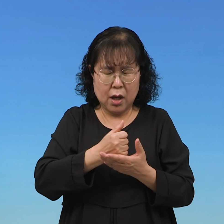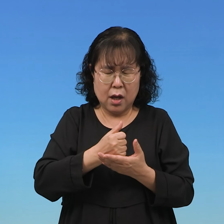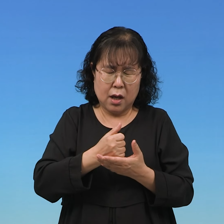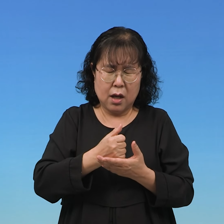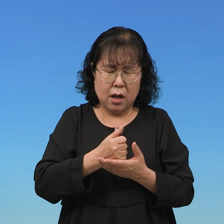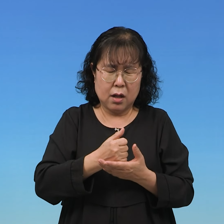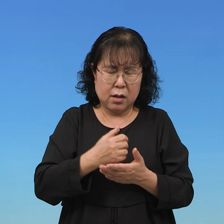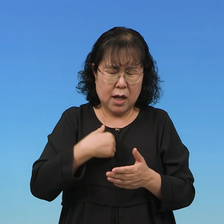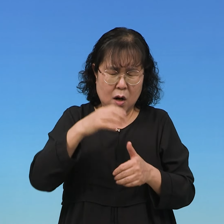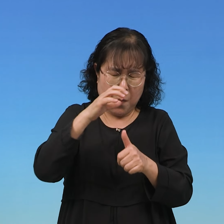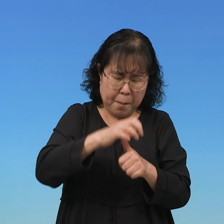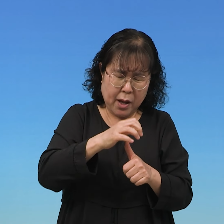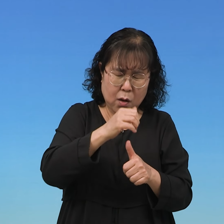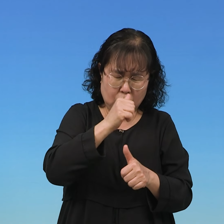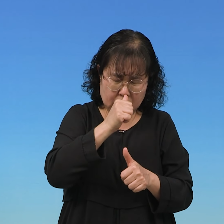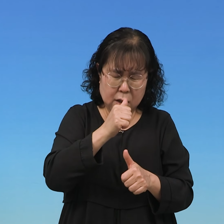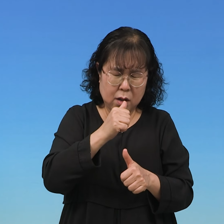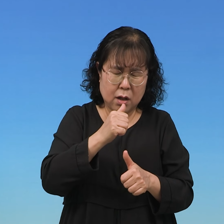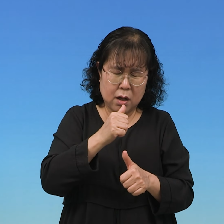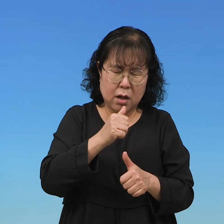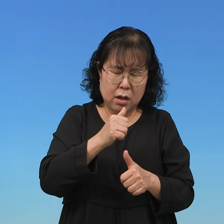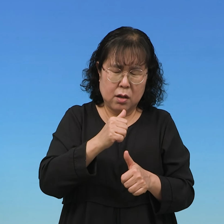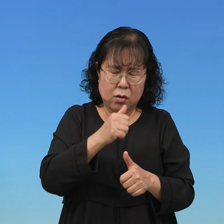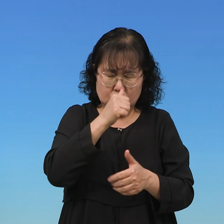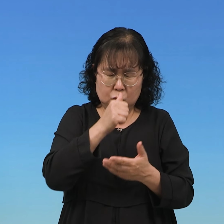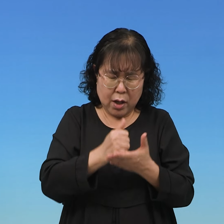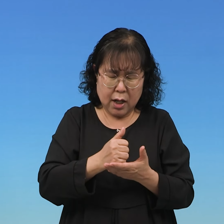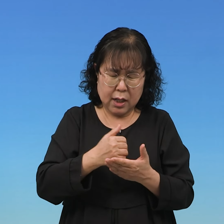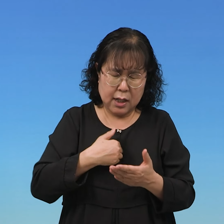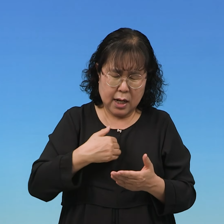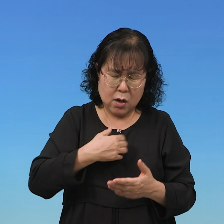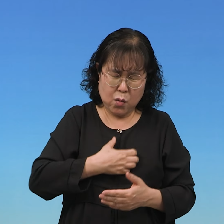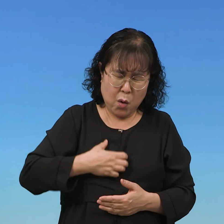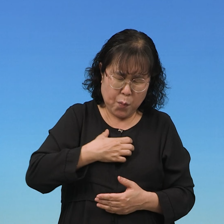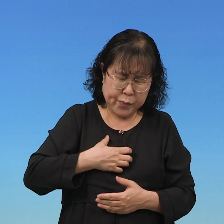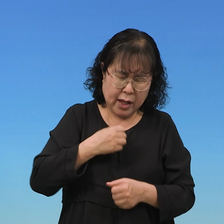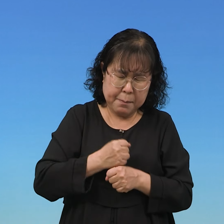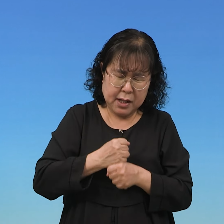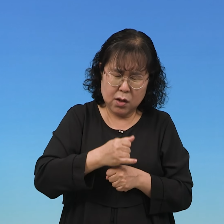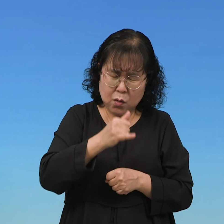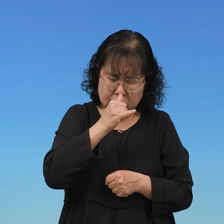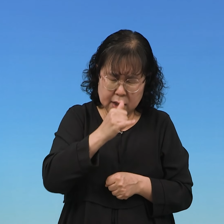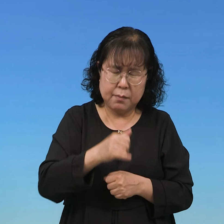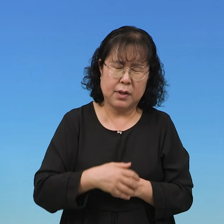죄들이 여전히 아버지 우리를 떨고 있었던 것을 기억하며 돌아봅니다.